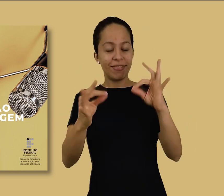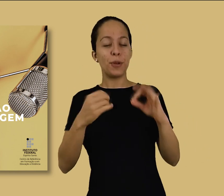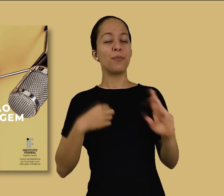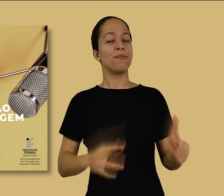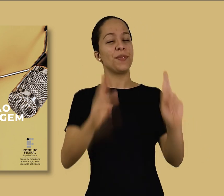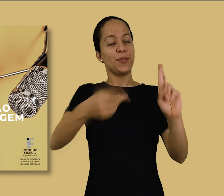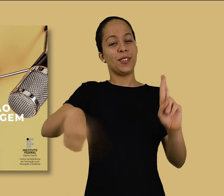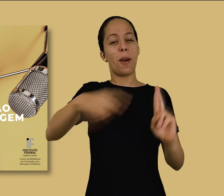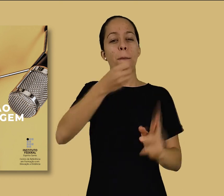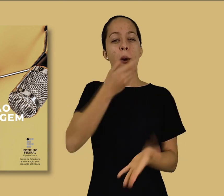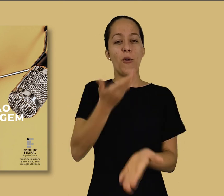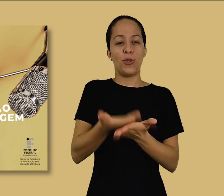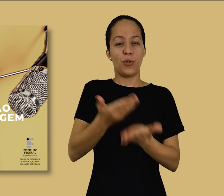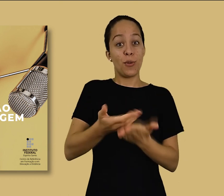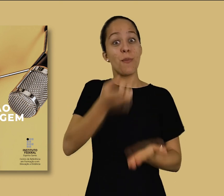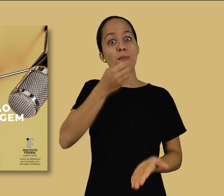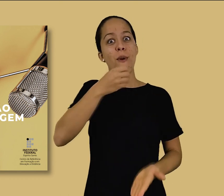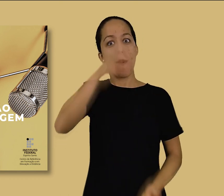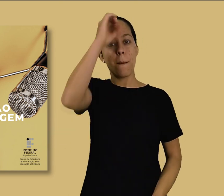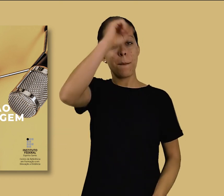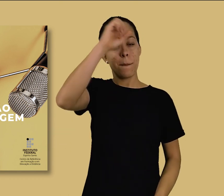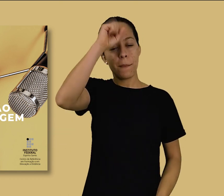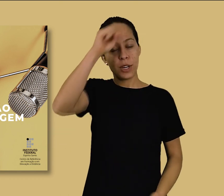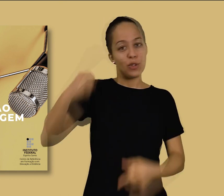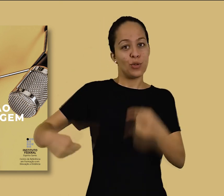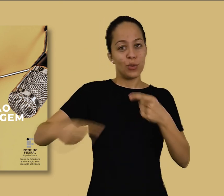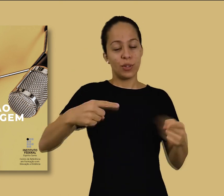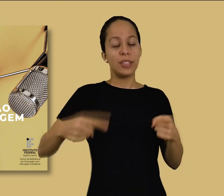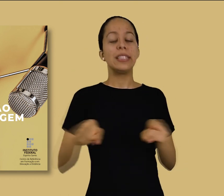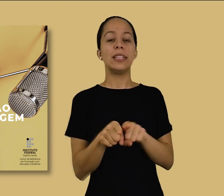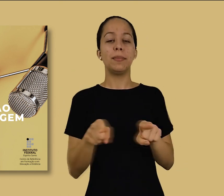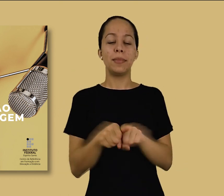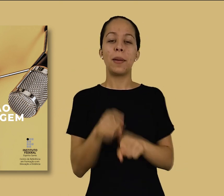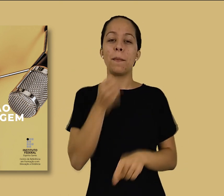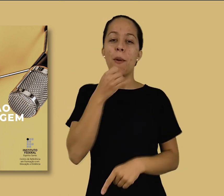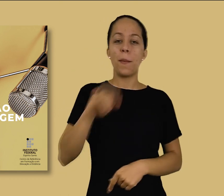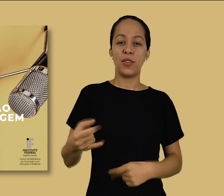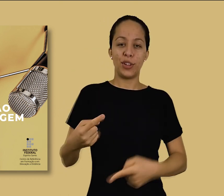Ok contem comigo e bons estudos